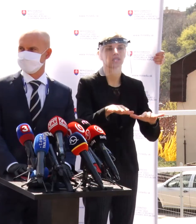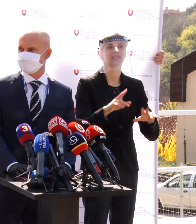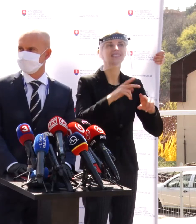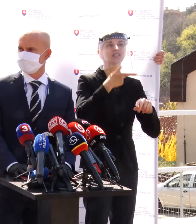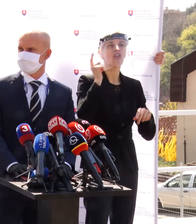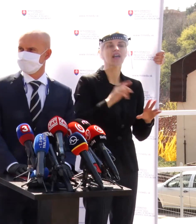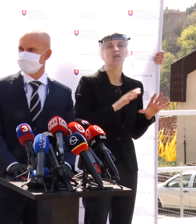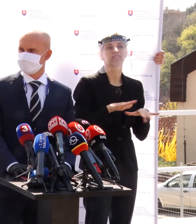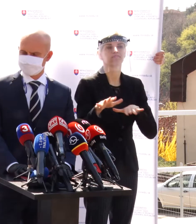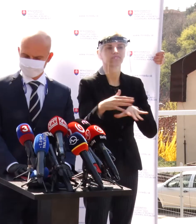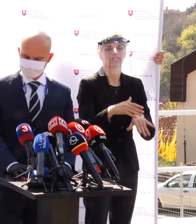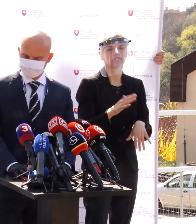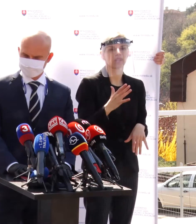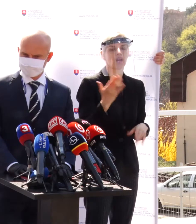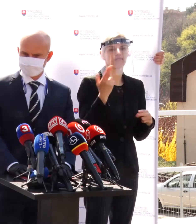celom Slovensku.